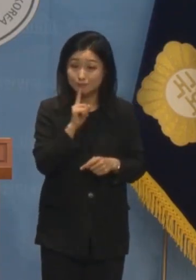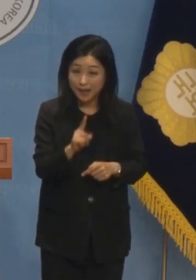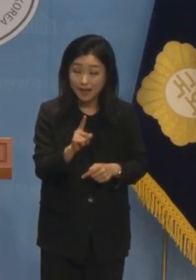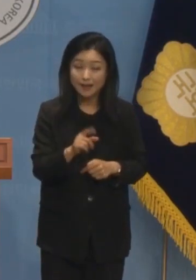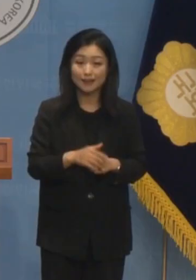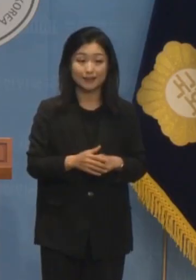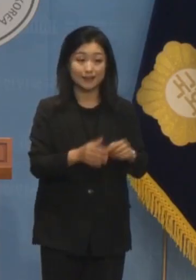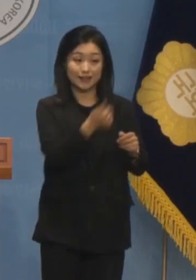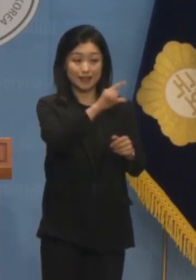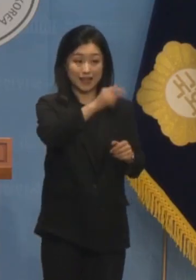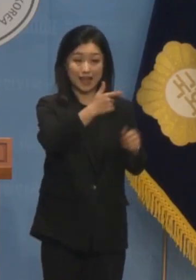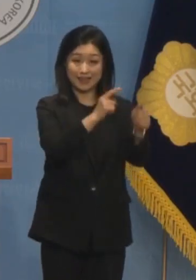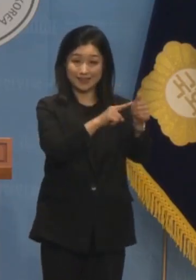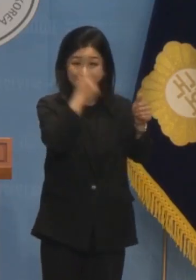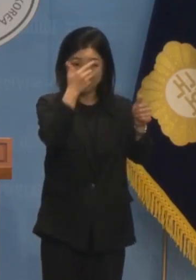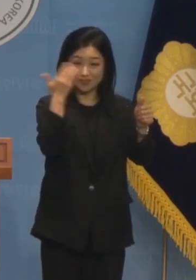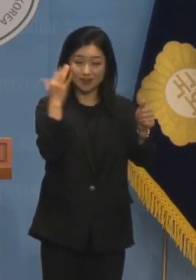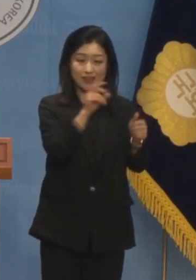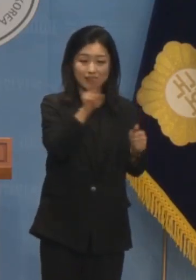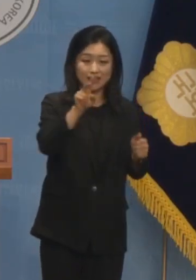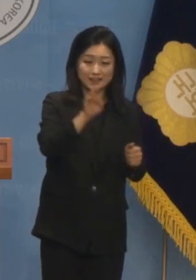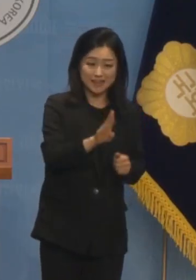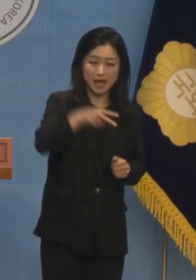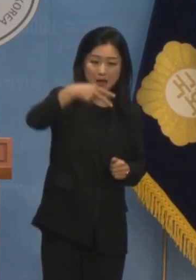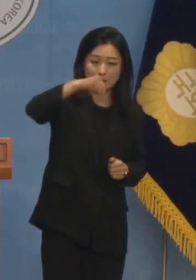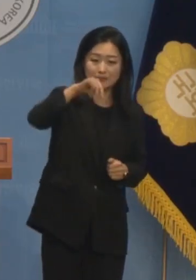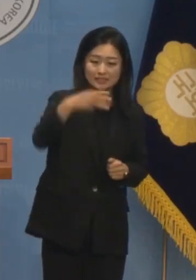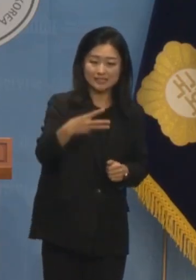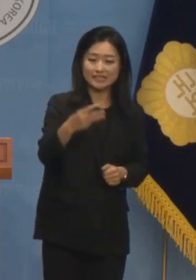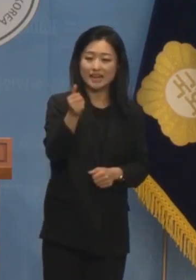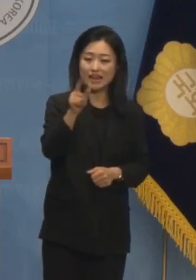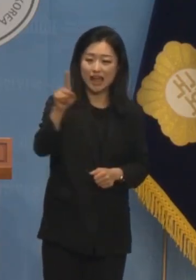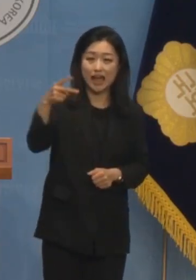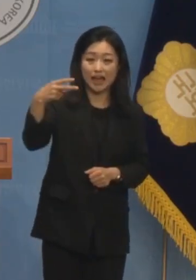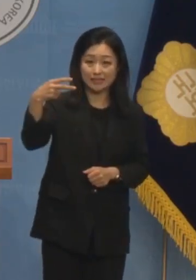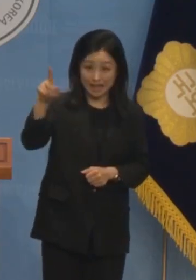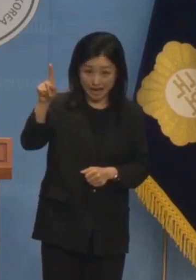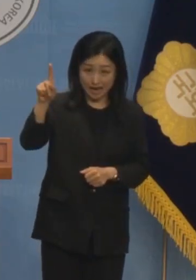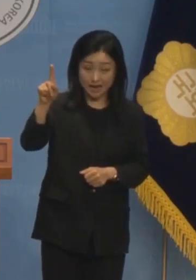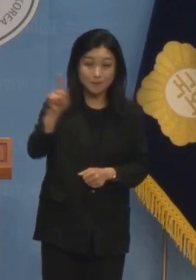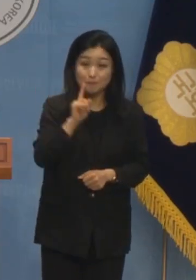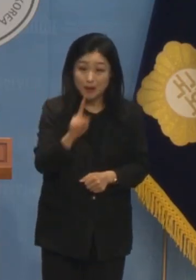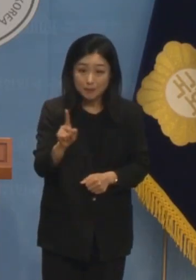한 대표에 대해 얍실하다는 경상도 말로 평가한 적이 있습니다.